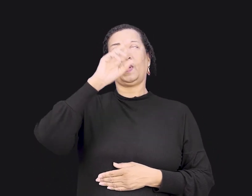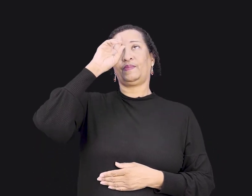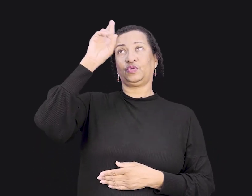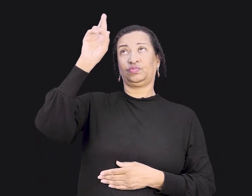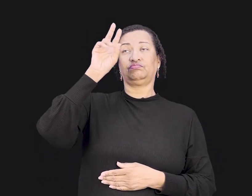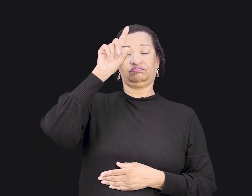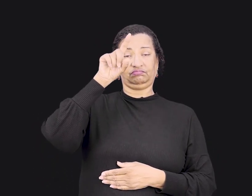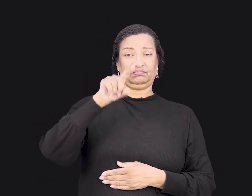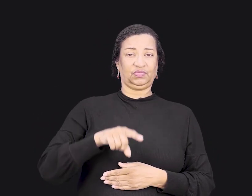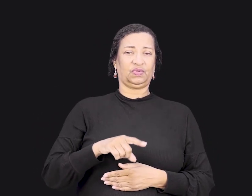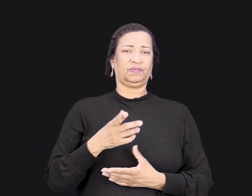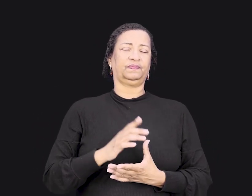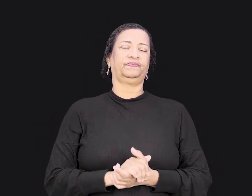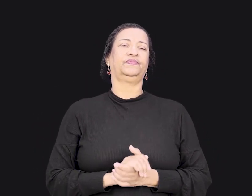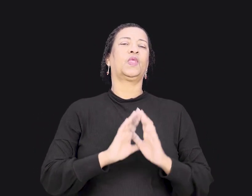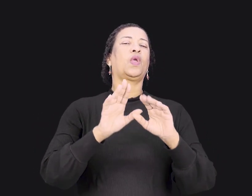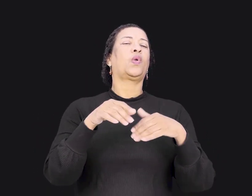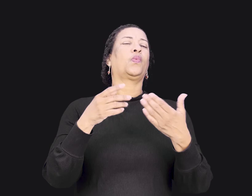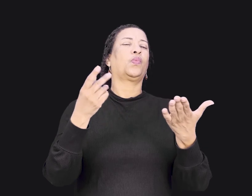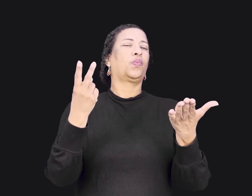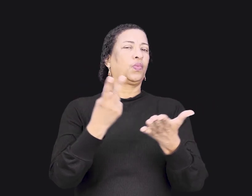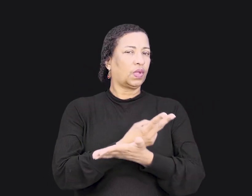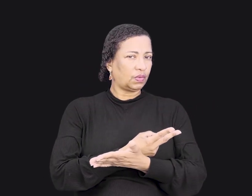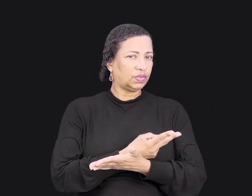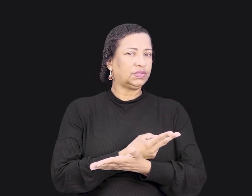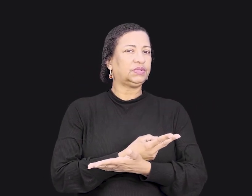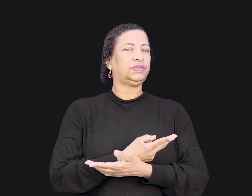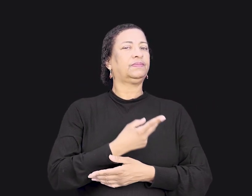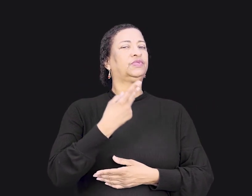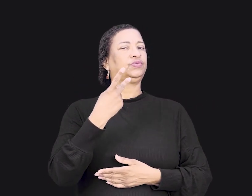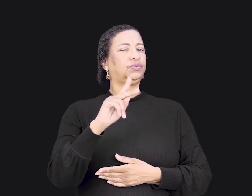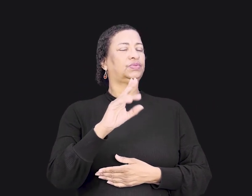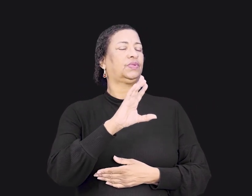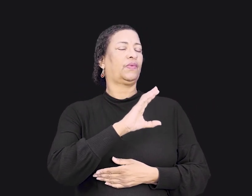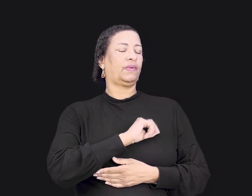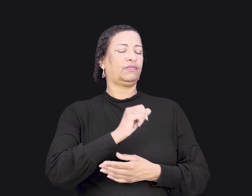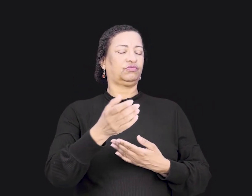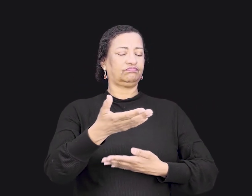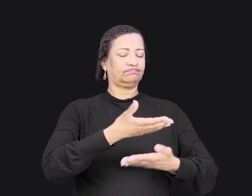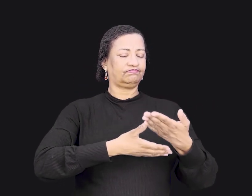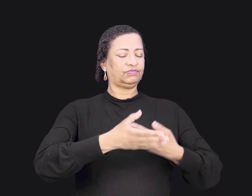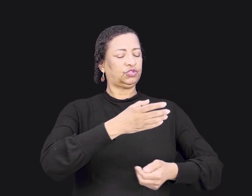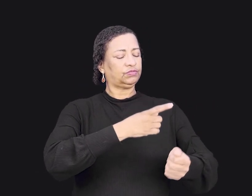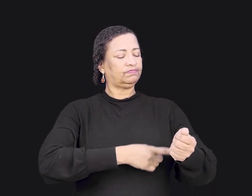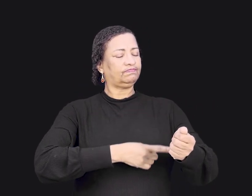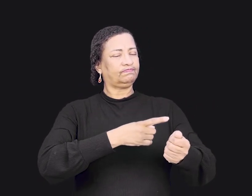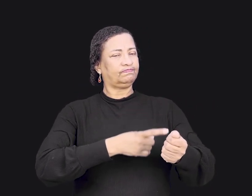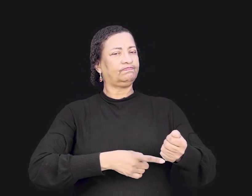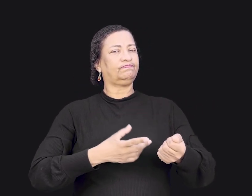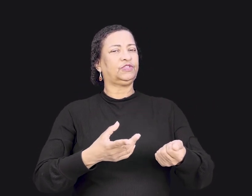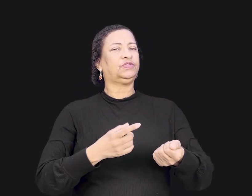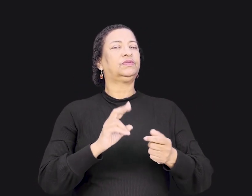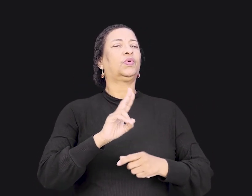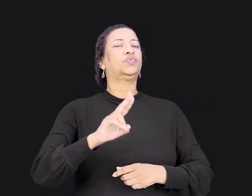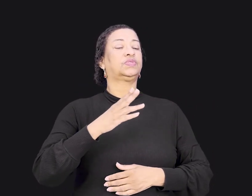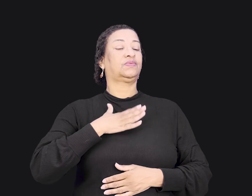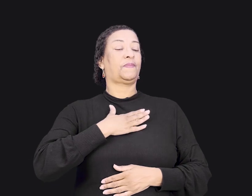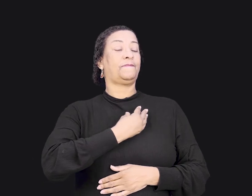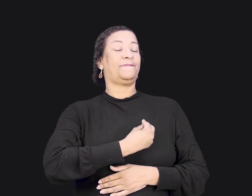é. Quando isso acontecer, passe o seu amor por essa gente ferida através de mim. Sabe o